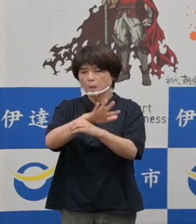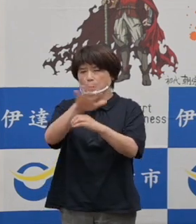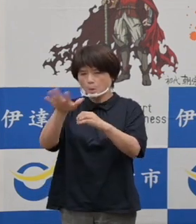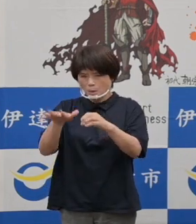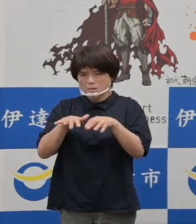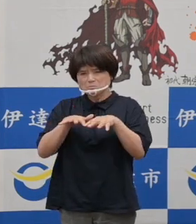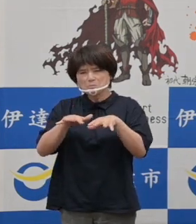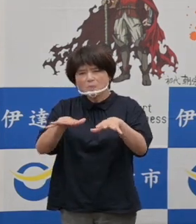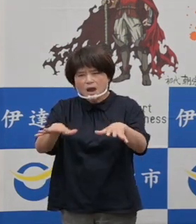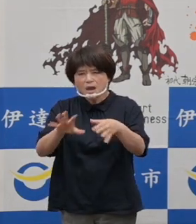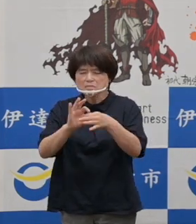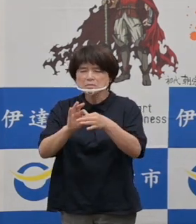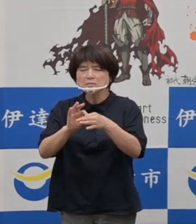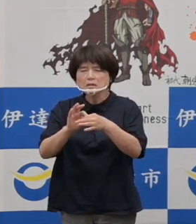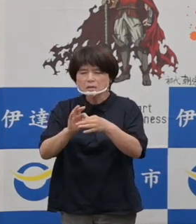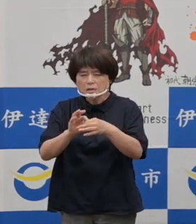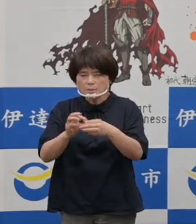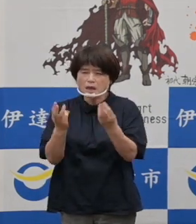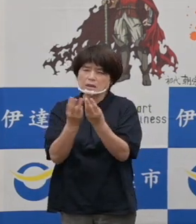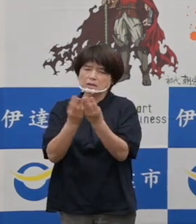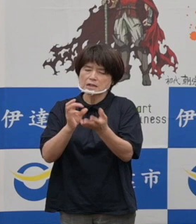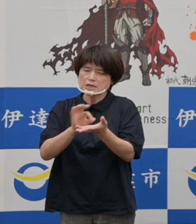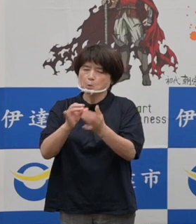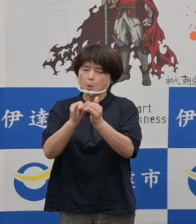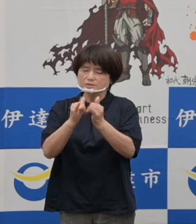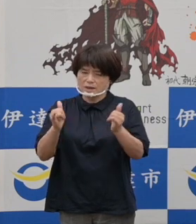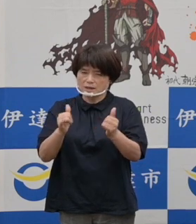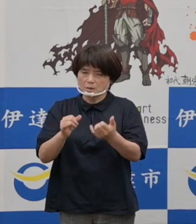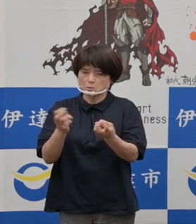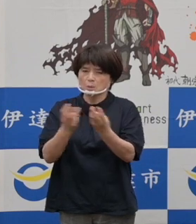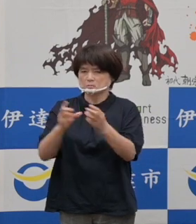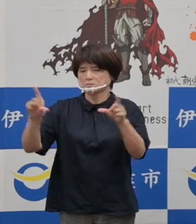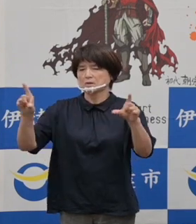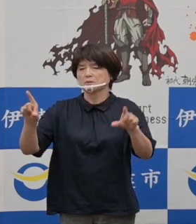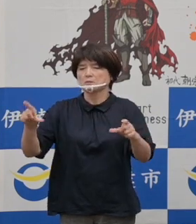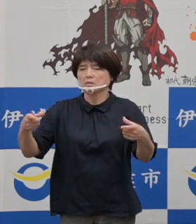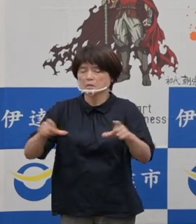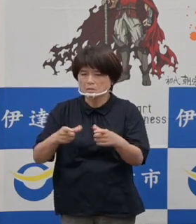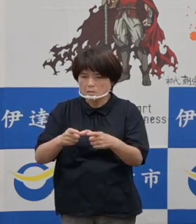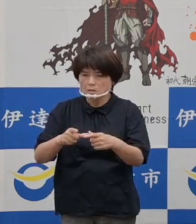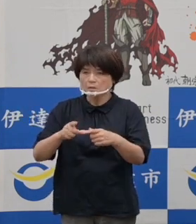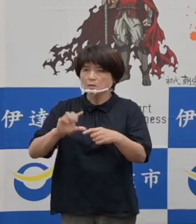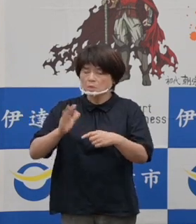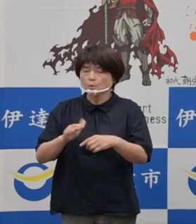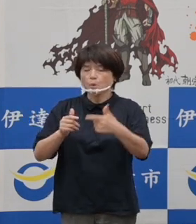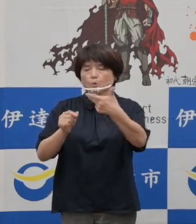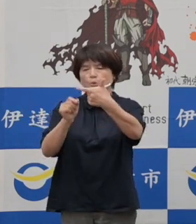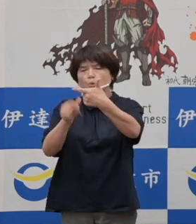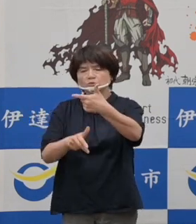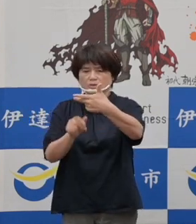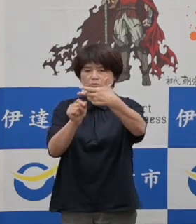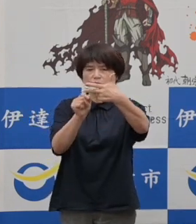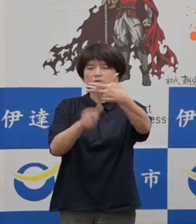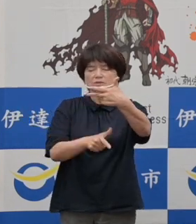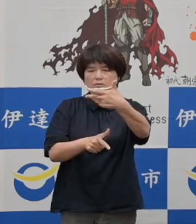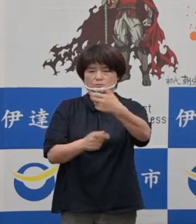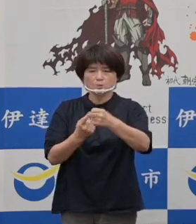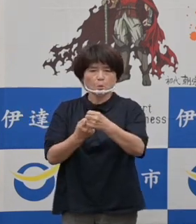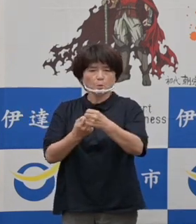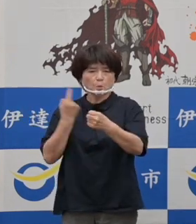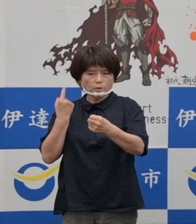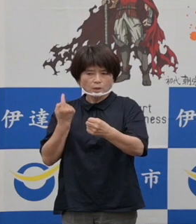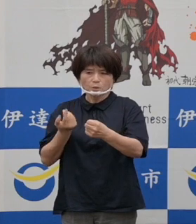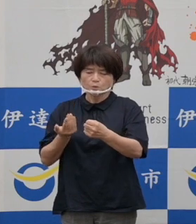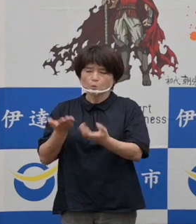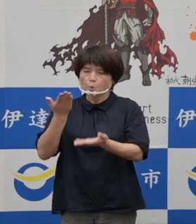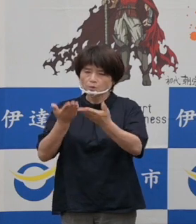で利用者は減少しておいたところでございますが、6月7月ということで大幅に昨年度と比べて2